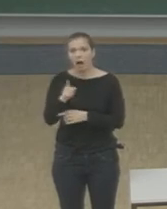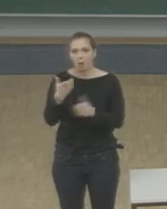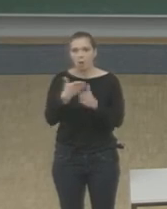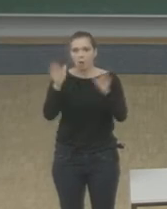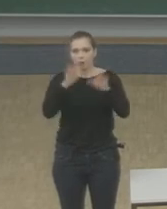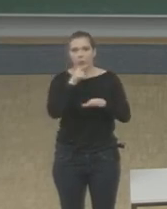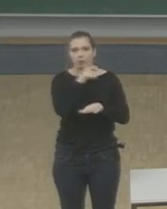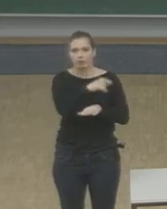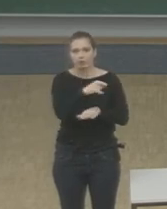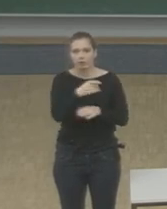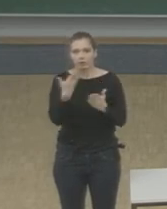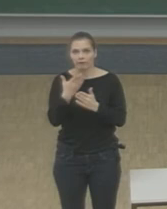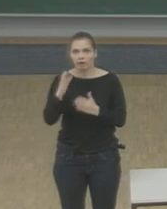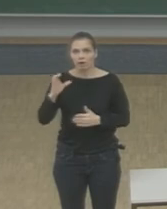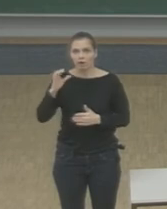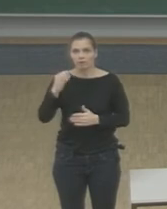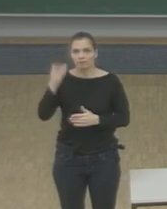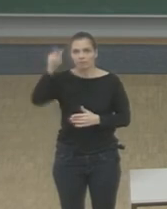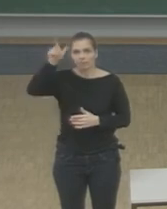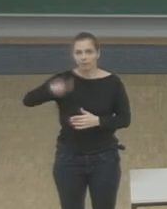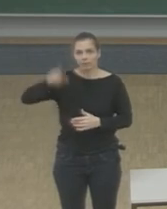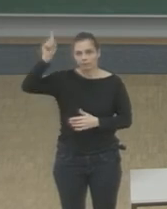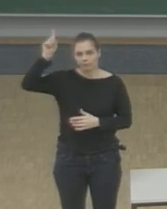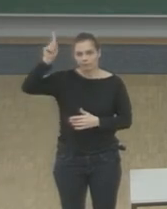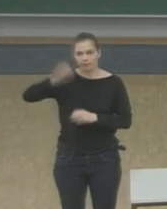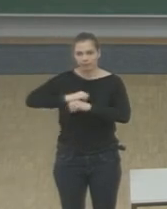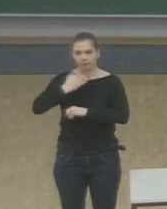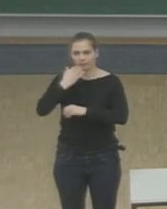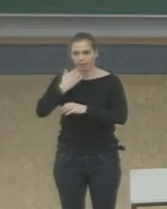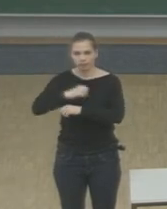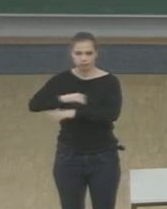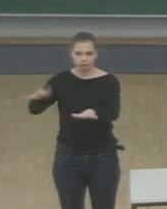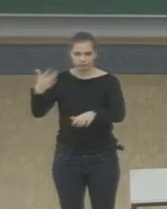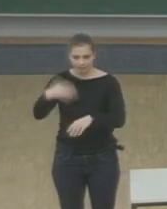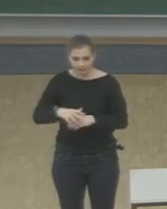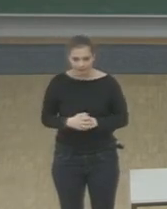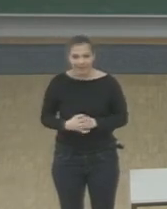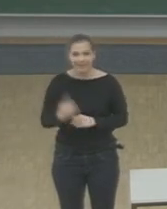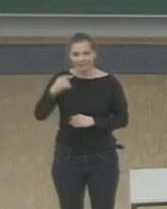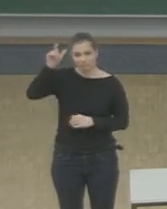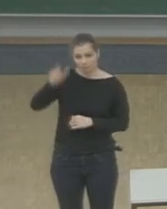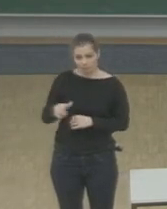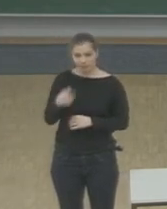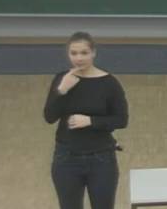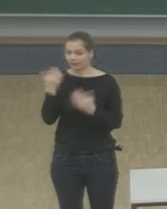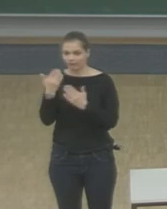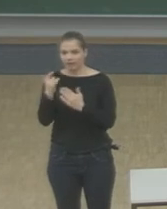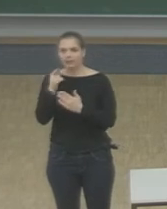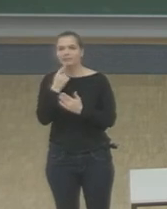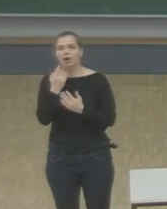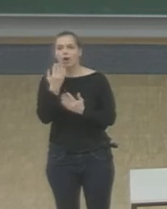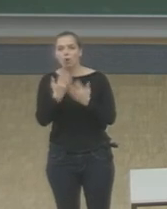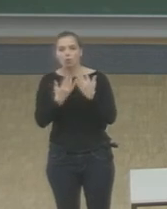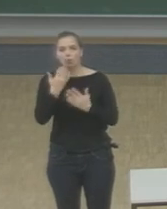britische Cockcroft Report. Das ist Cockcroft. Mit seinem Report wird Numeracy